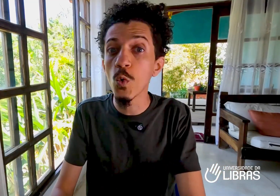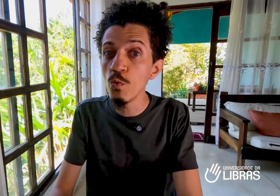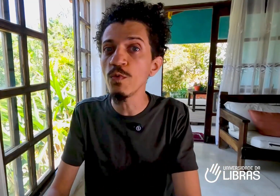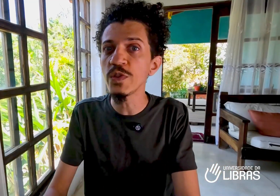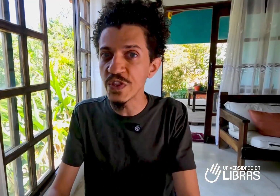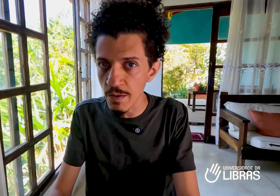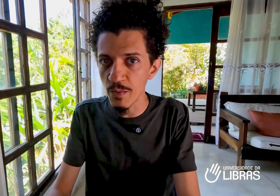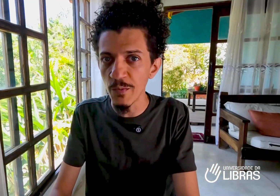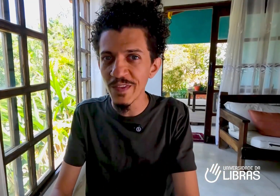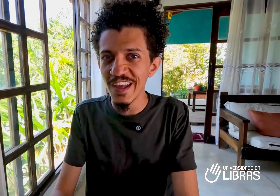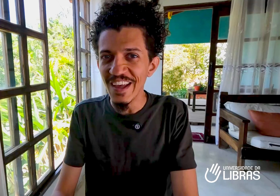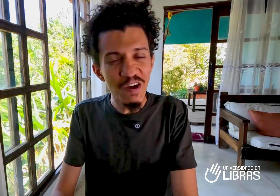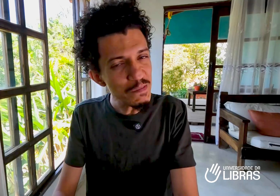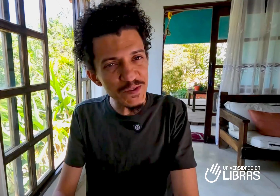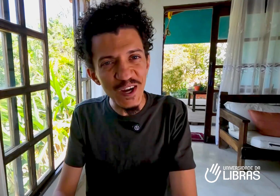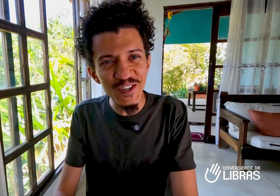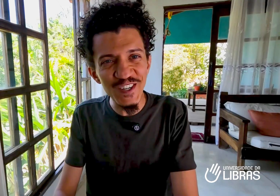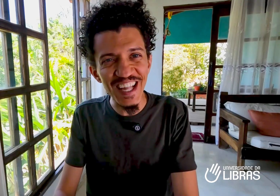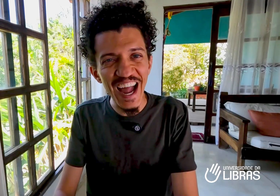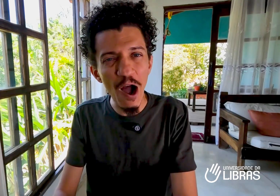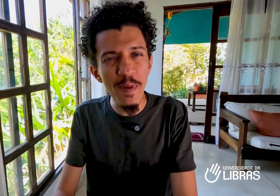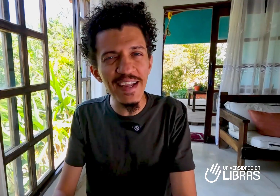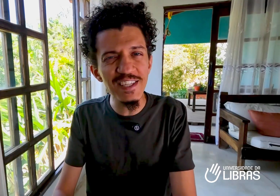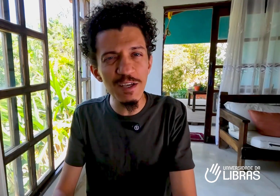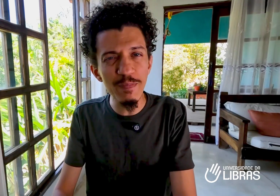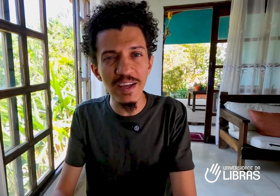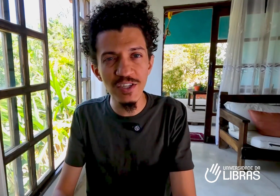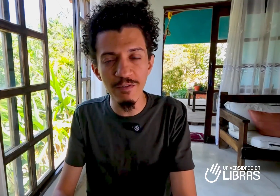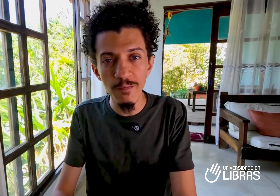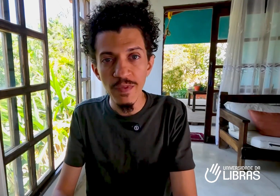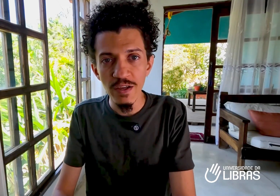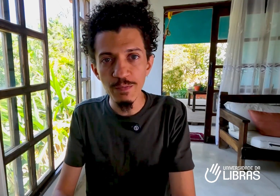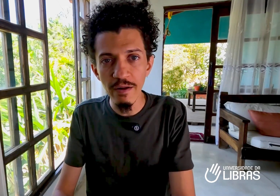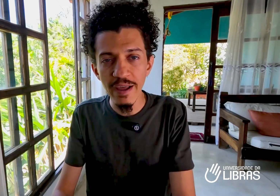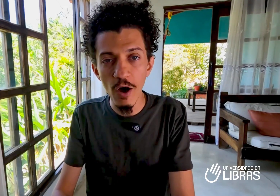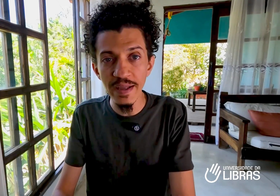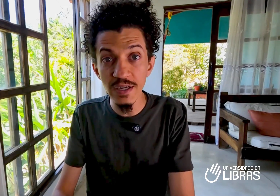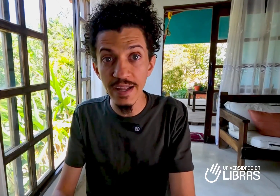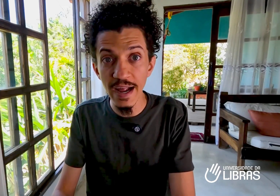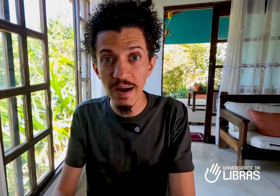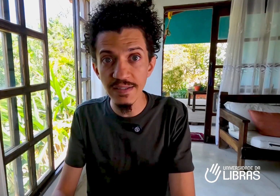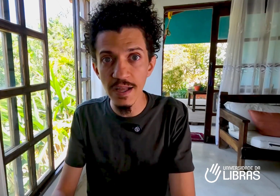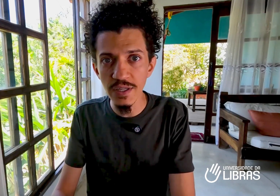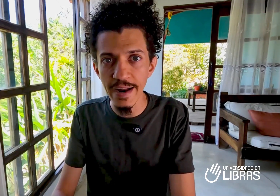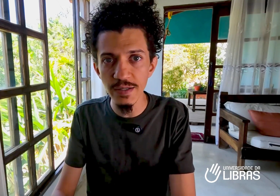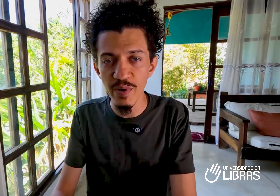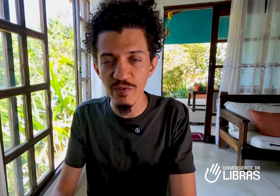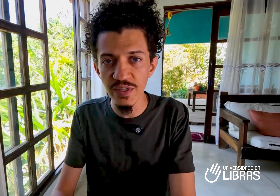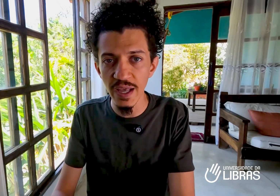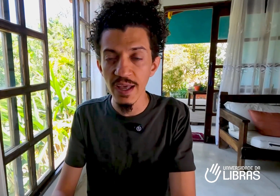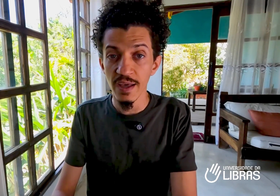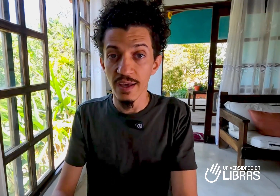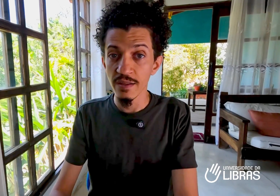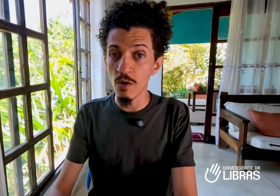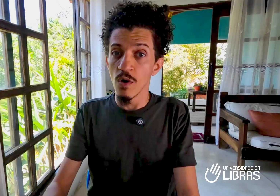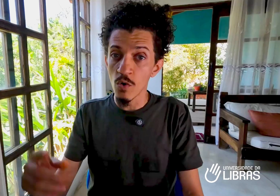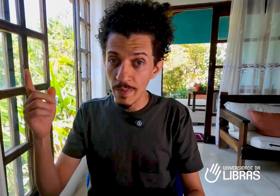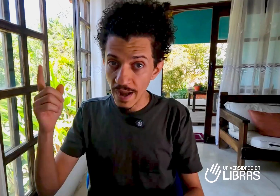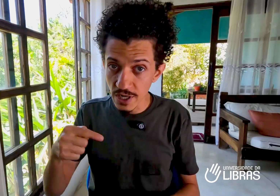algum tempo. O episódio de hoje está realmente imperdível. Eu espero que realmente ele traga bastante clareza para você. Então, compartilhe com